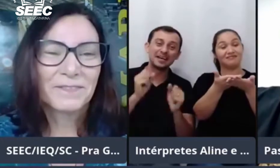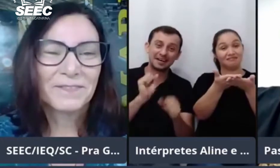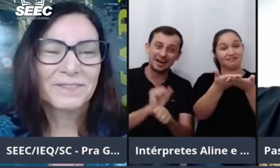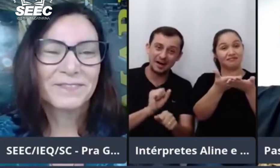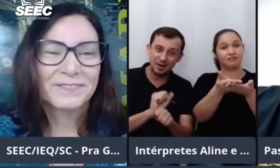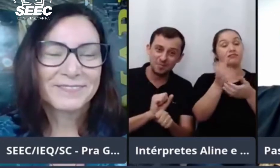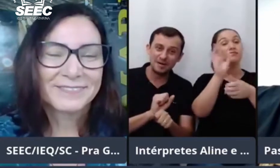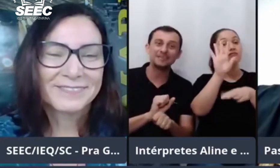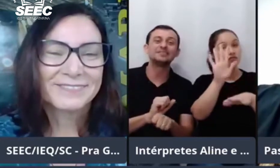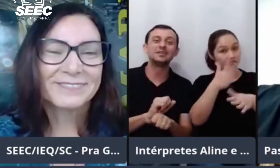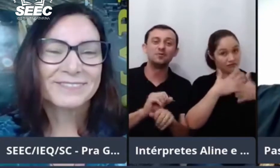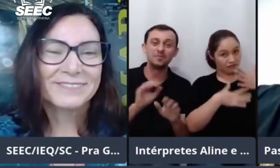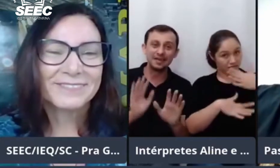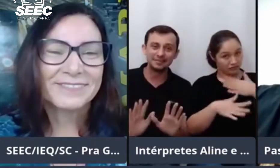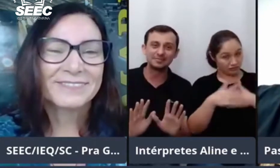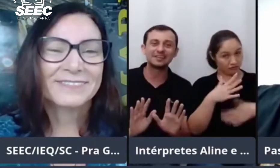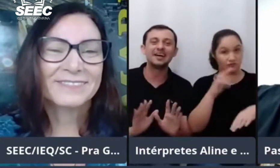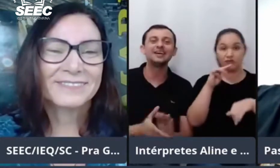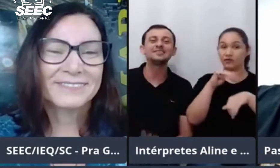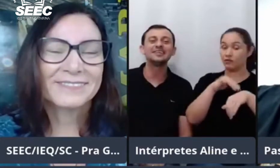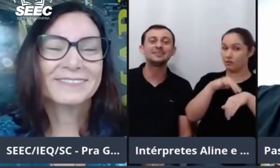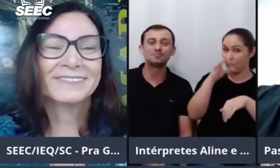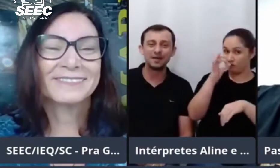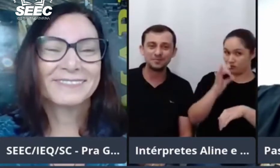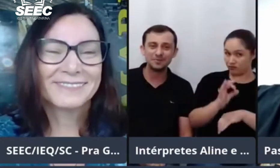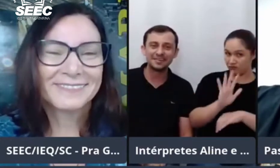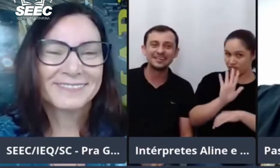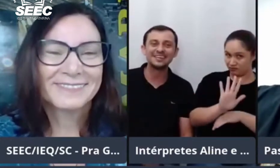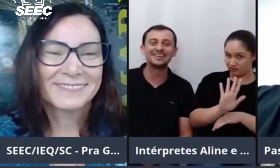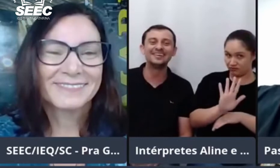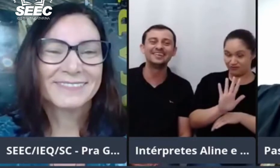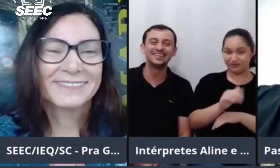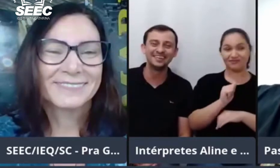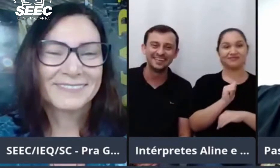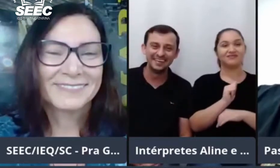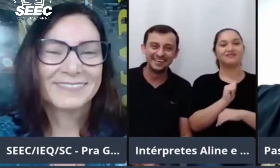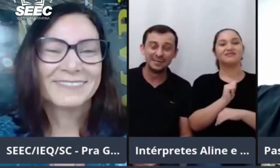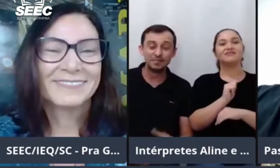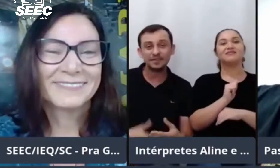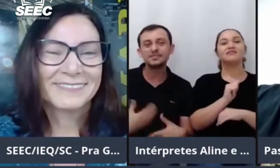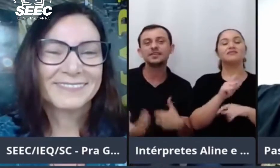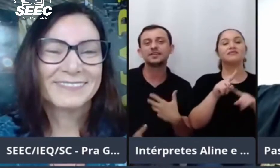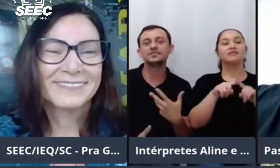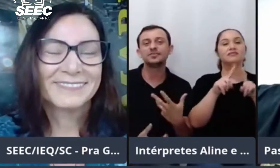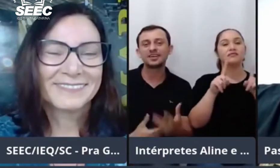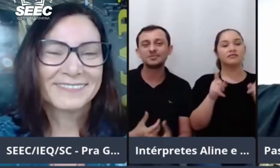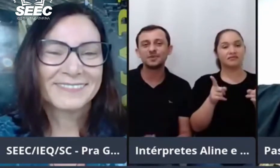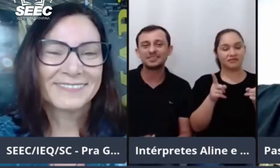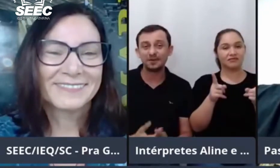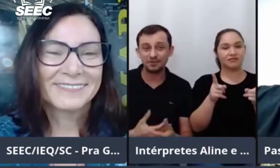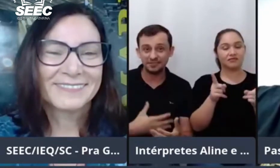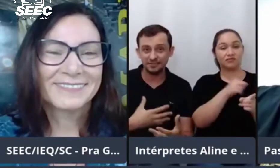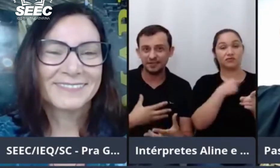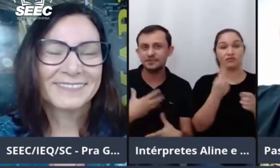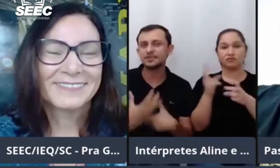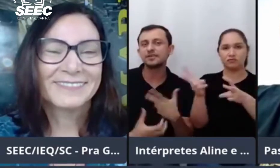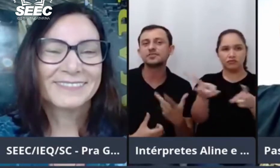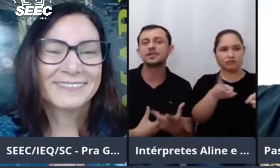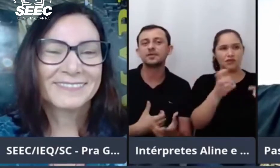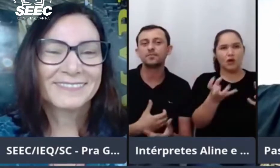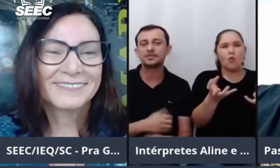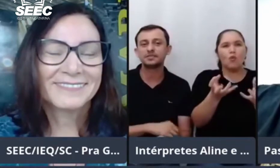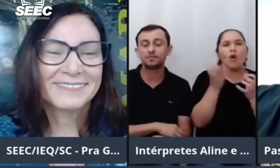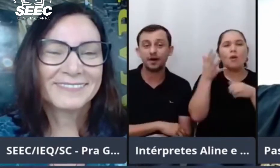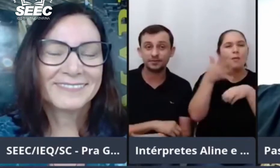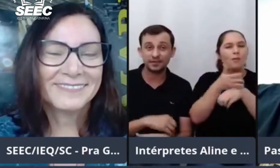Ele explica, calma, tem o momento certo, né? Espera um pouquinho. Mas assim, o que a gente percebe? Esse desejo